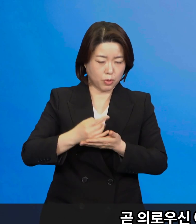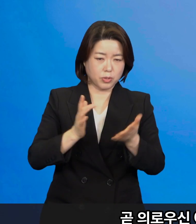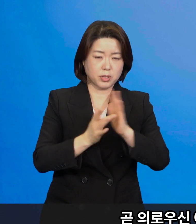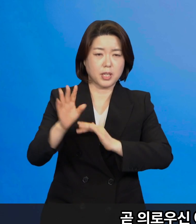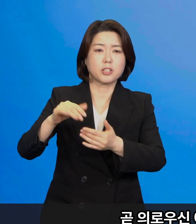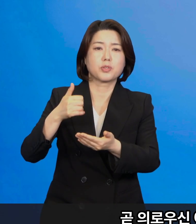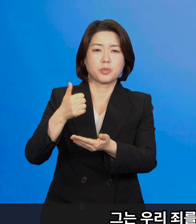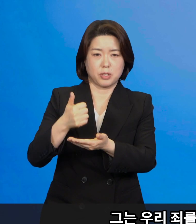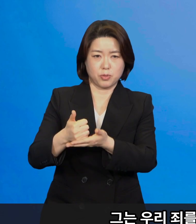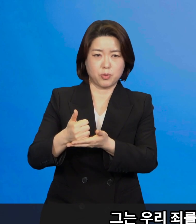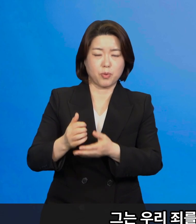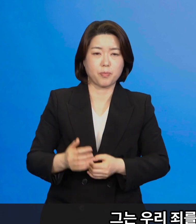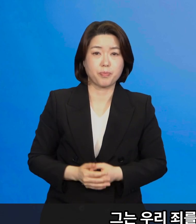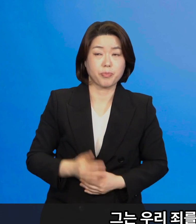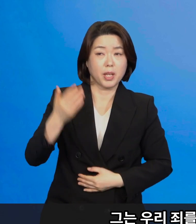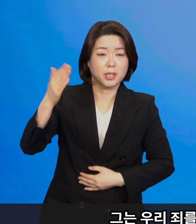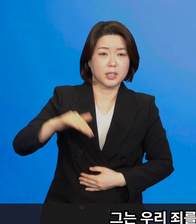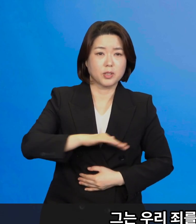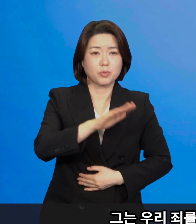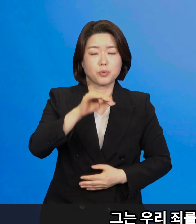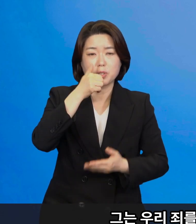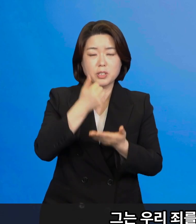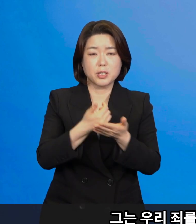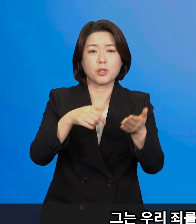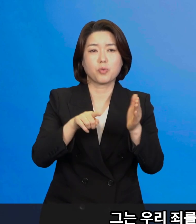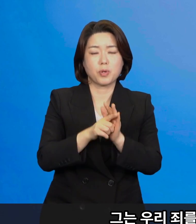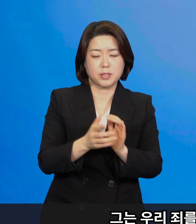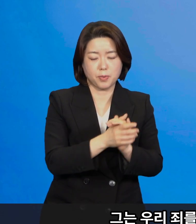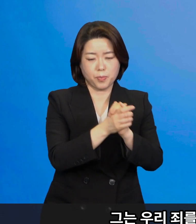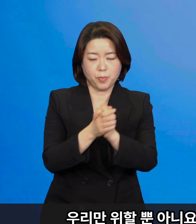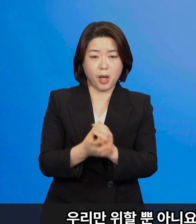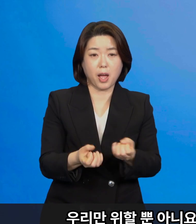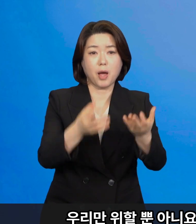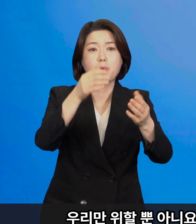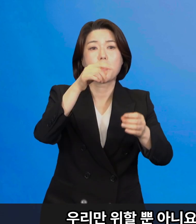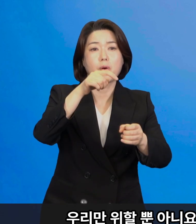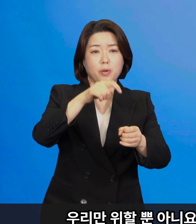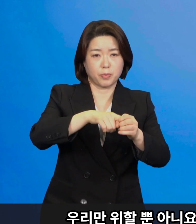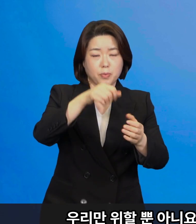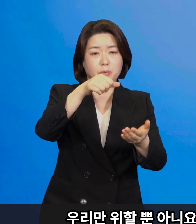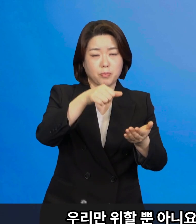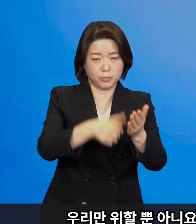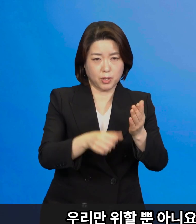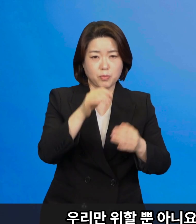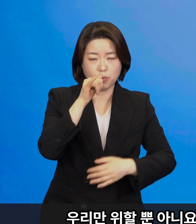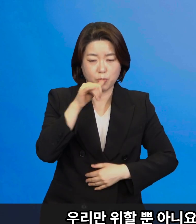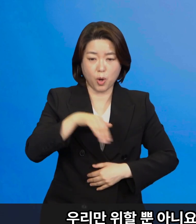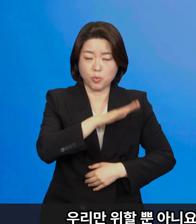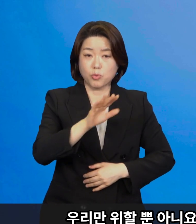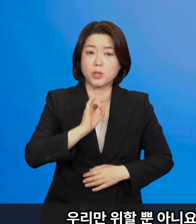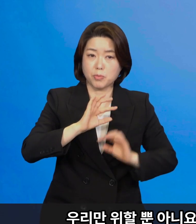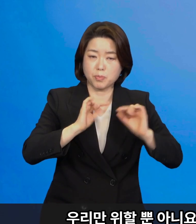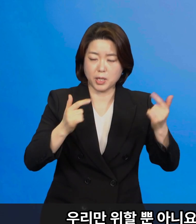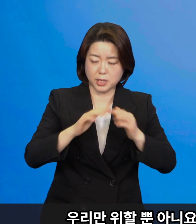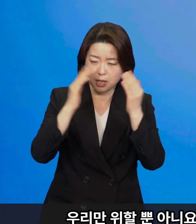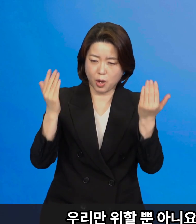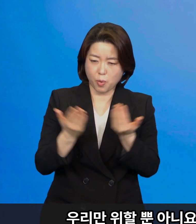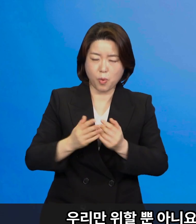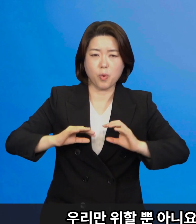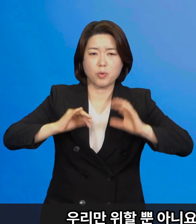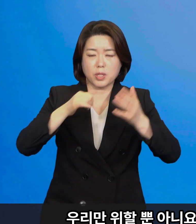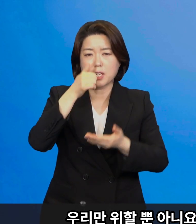그리스도시라. 그는 우리 죄를 위한 화목제물이니 우리만 위할 뿐 아니요 온 세상의